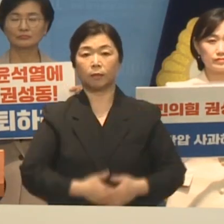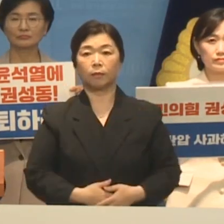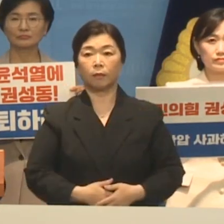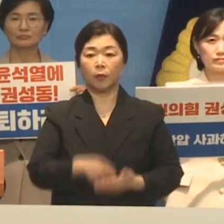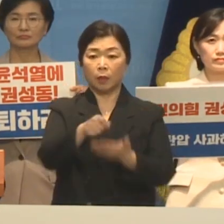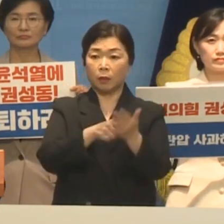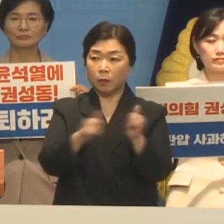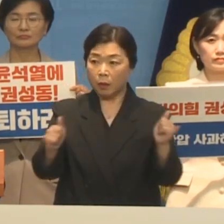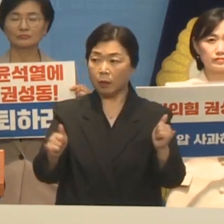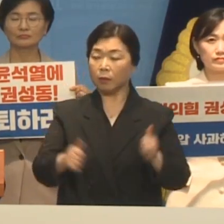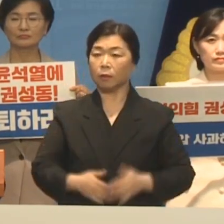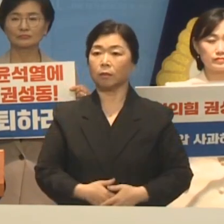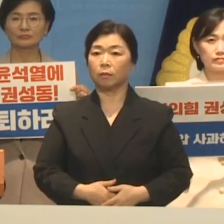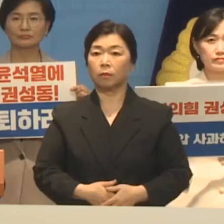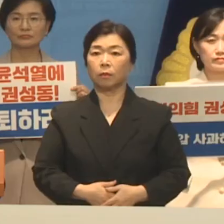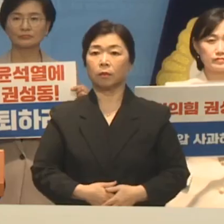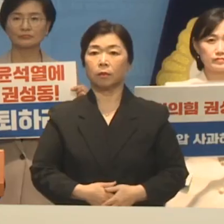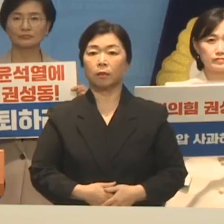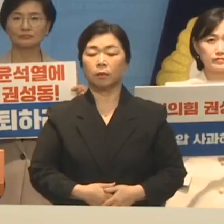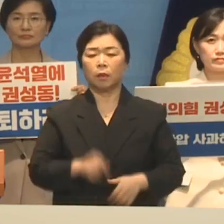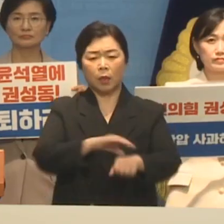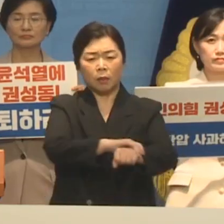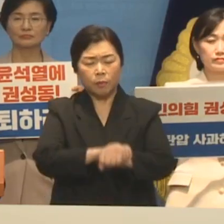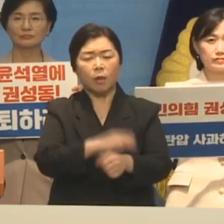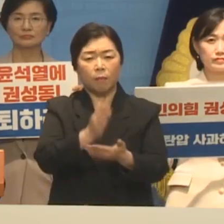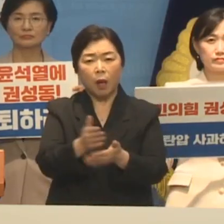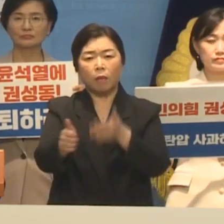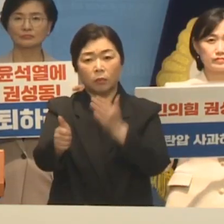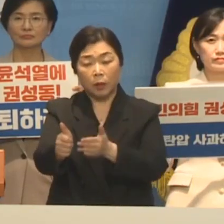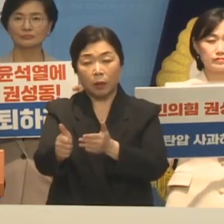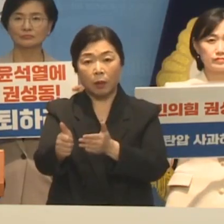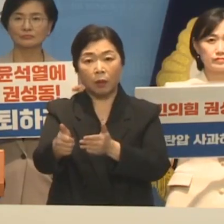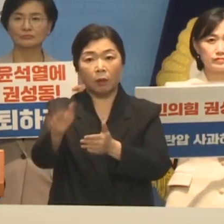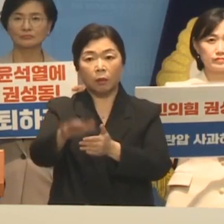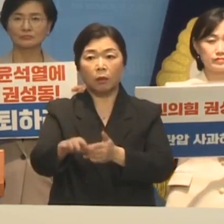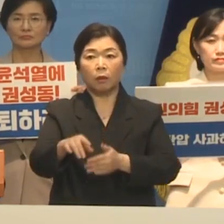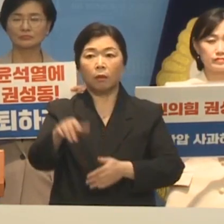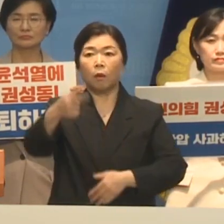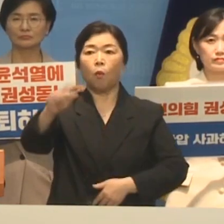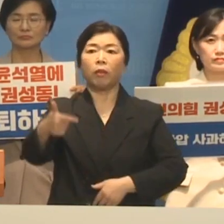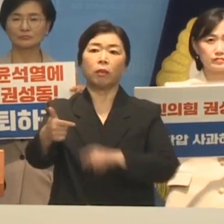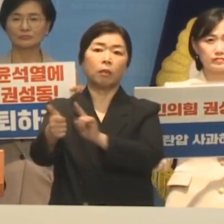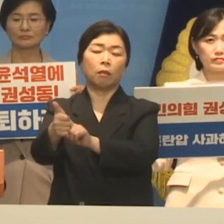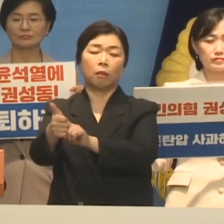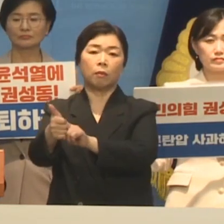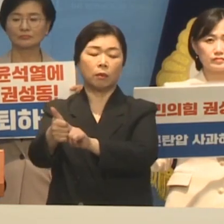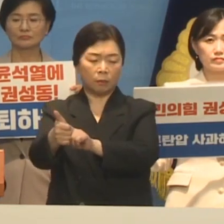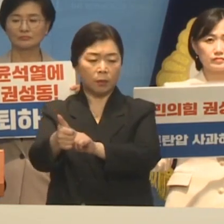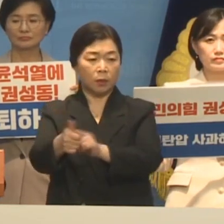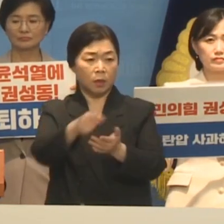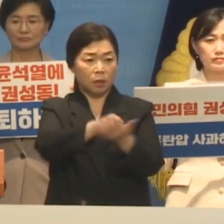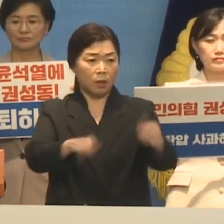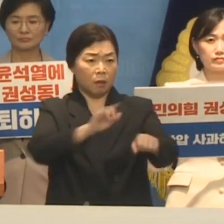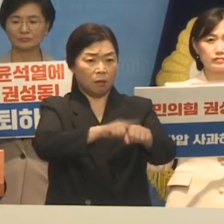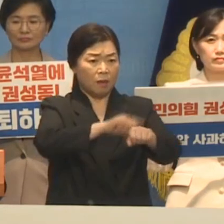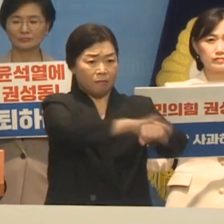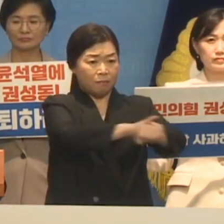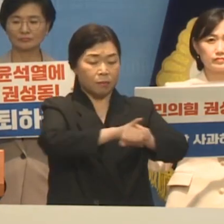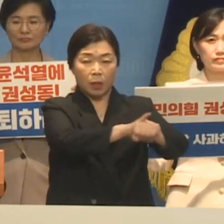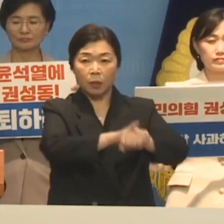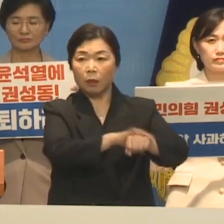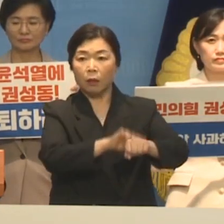기자는 이렇게 잡지는 마시고요. 이렇게 말했지만 국민의힘 권선동 원내대표는 기자의 손목을 잡은